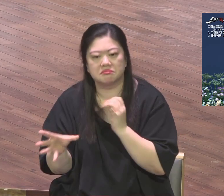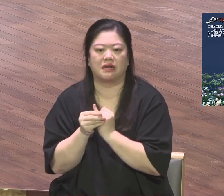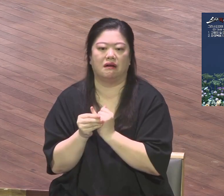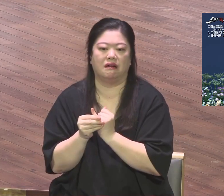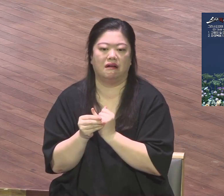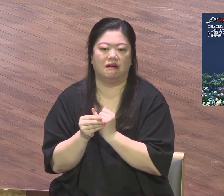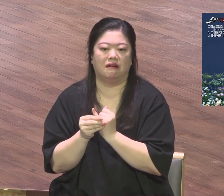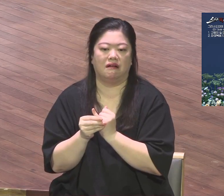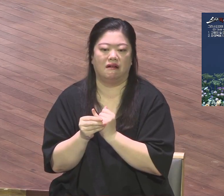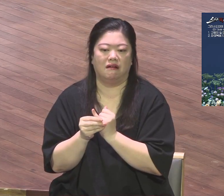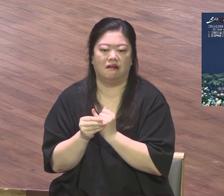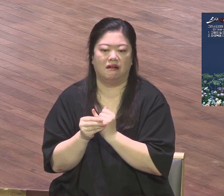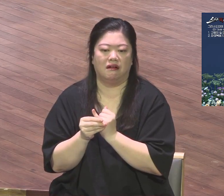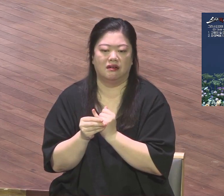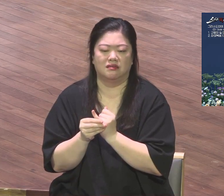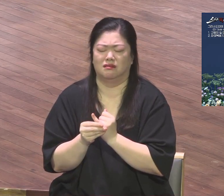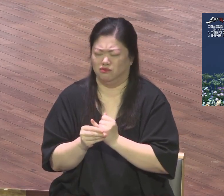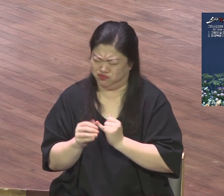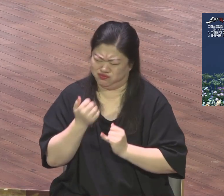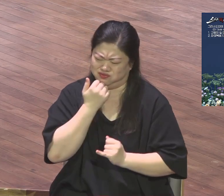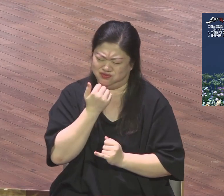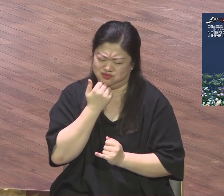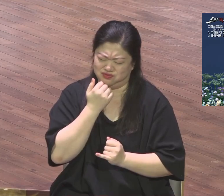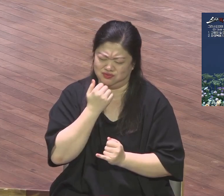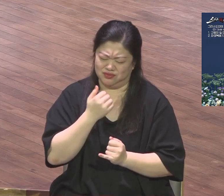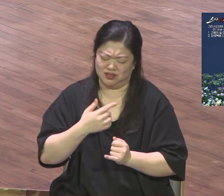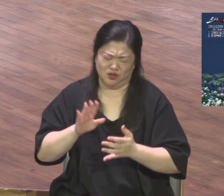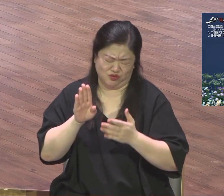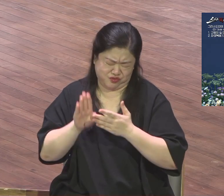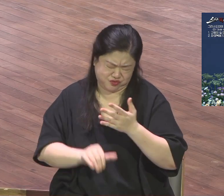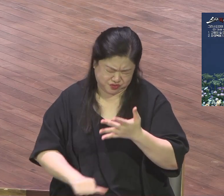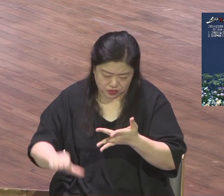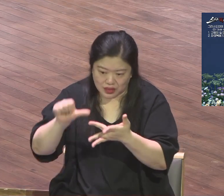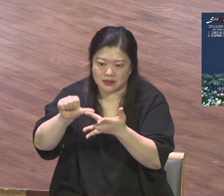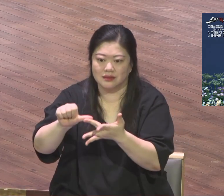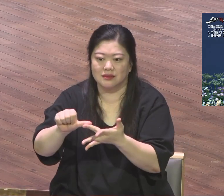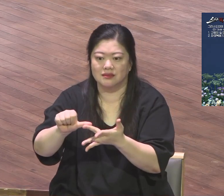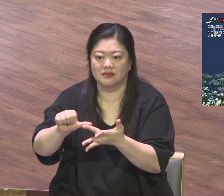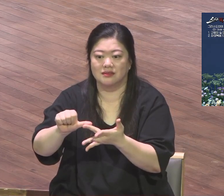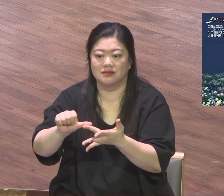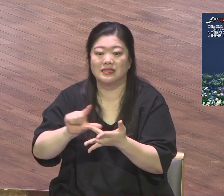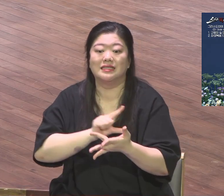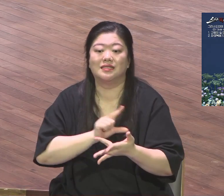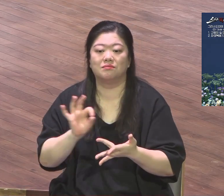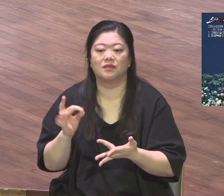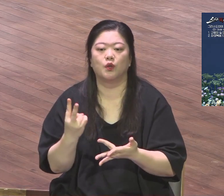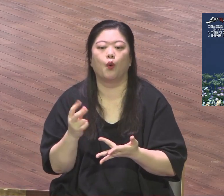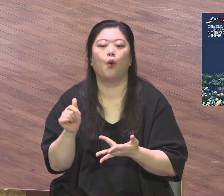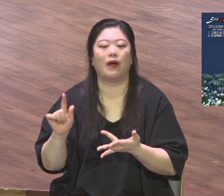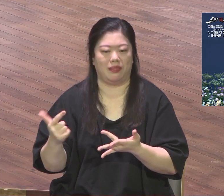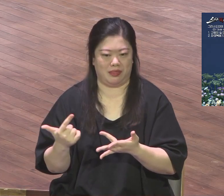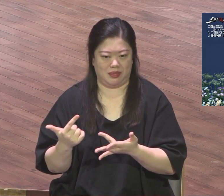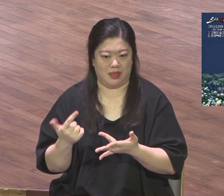믿고 제가 성경에 요한이라 하라. 그래서 요한이라 했다는 거예요.